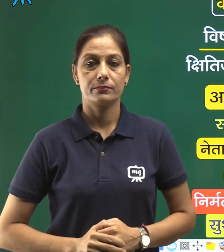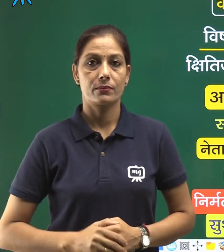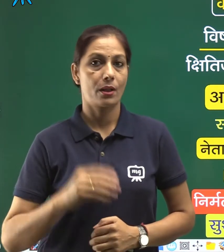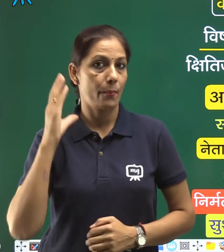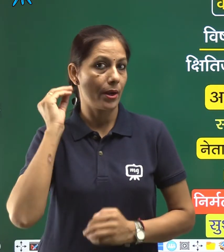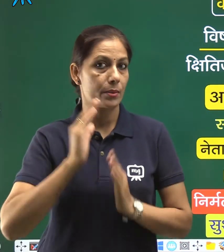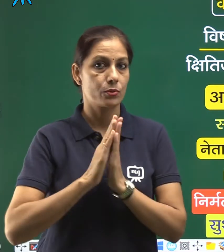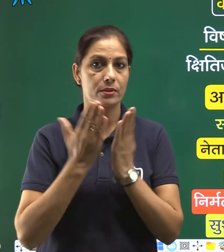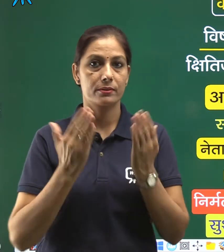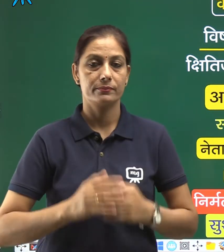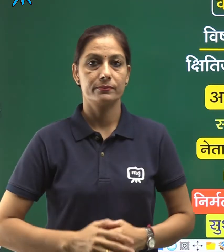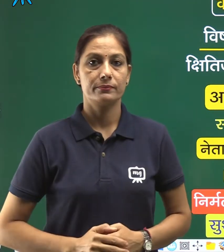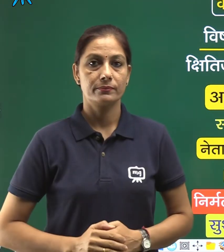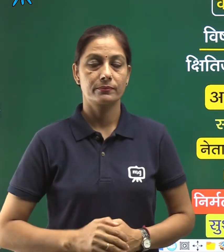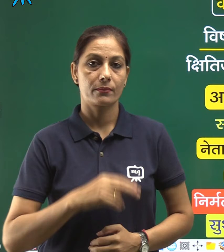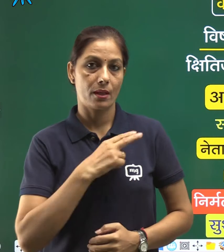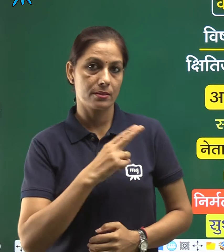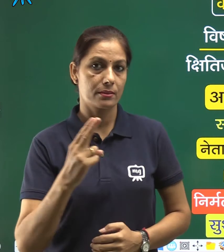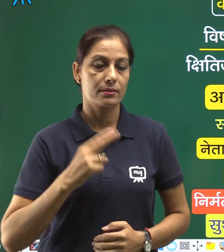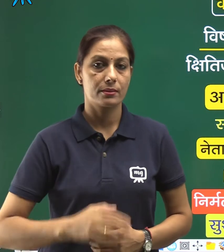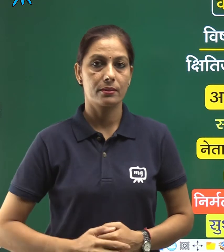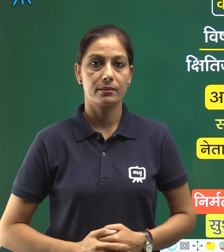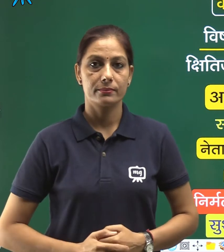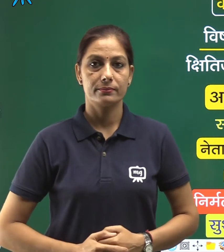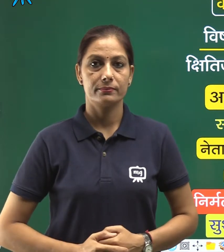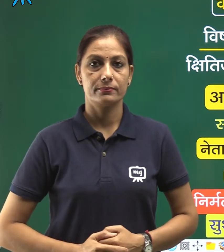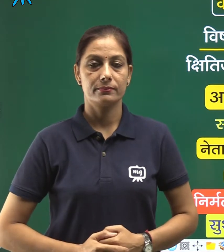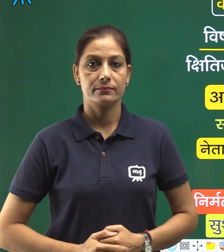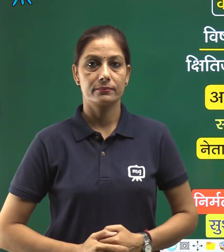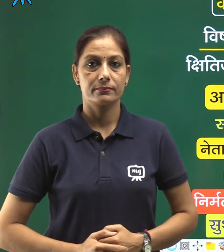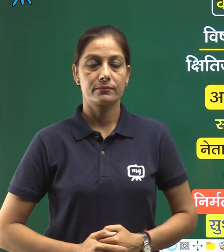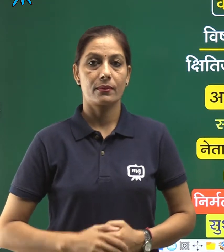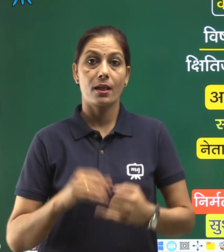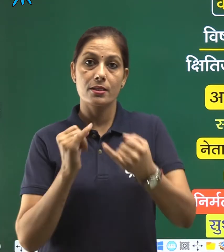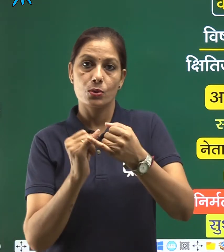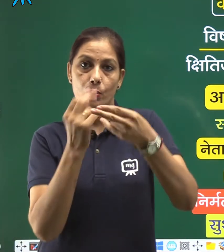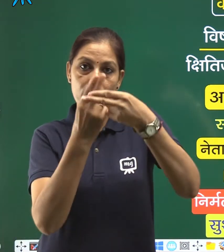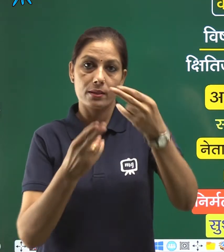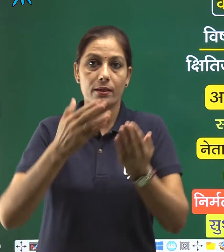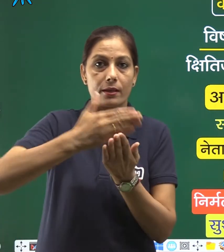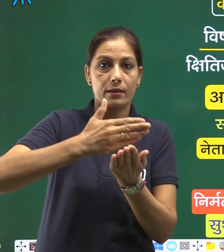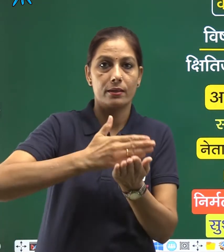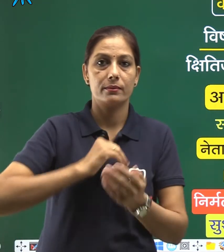पाठ्य पुस्तक क्षितिज के गद्य खंड का